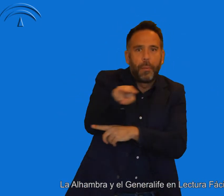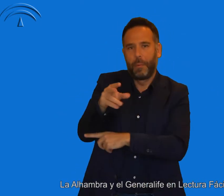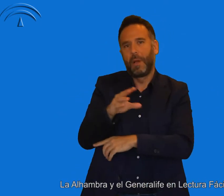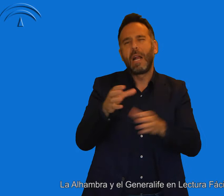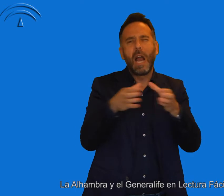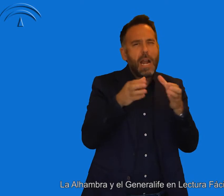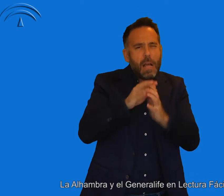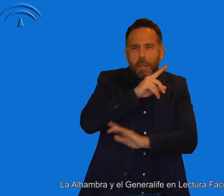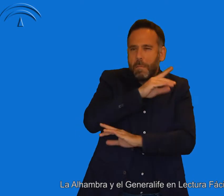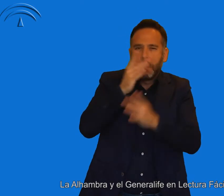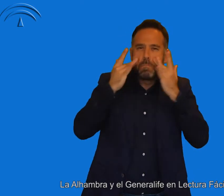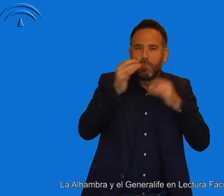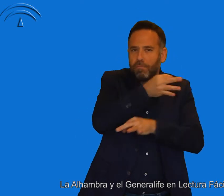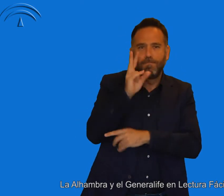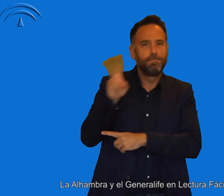un admirable mirador de Granada.